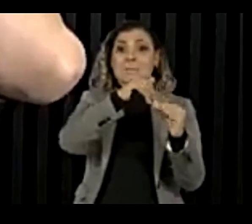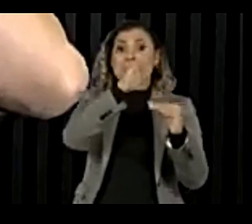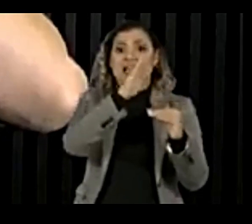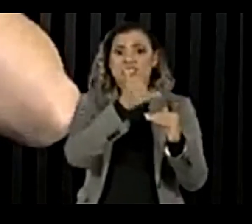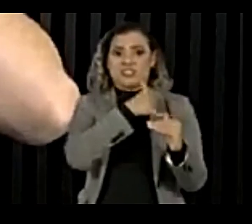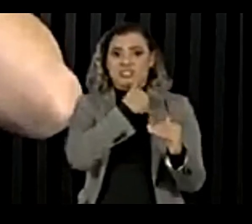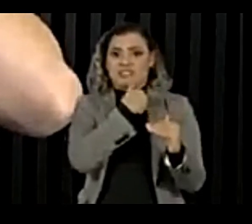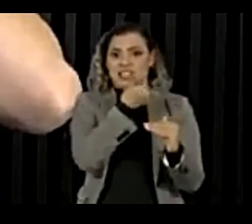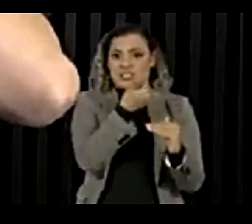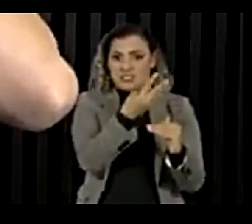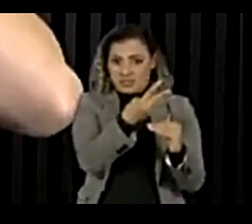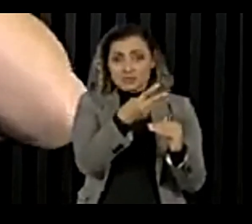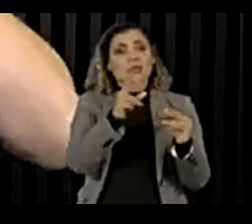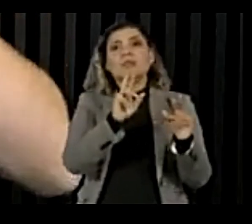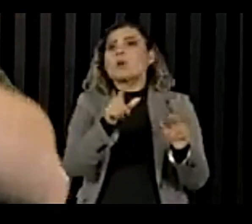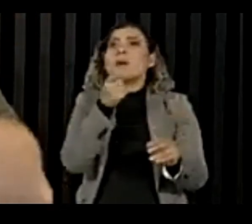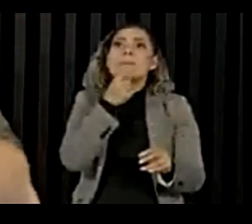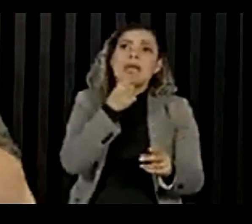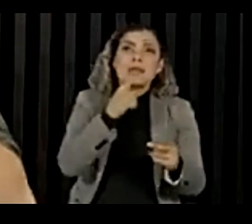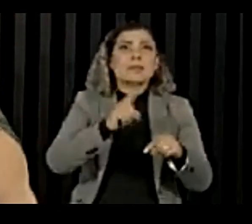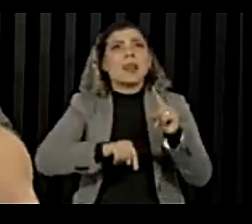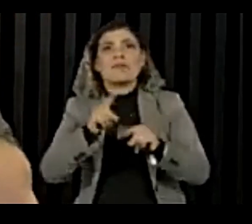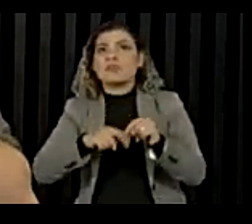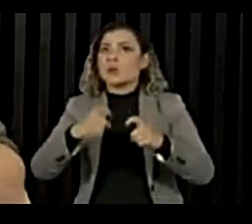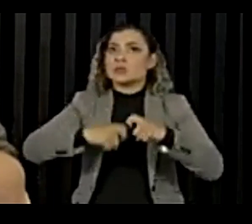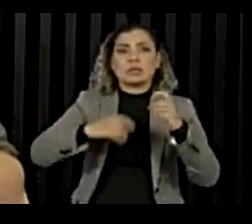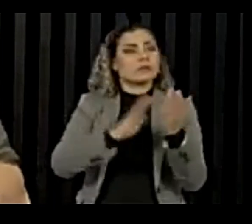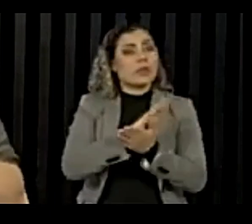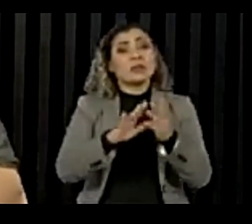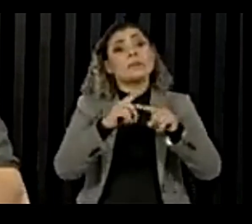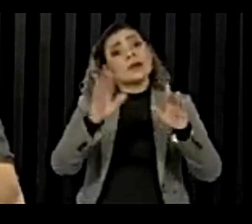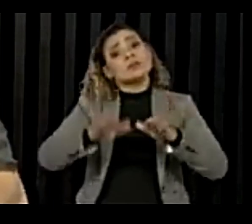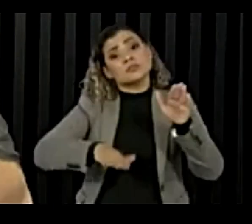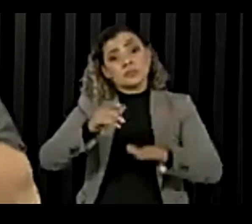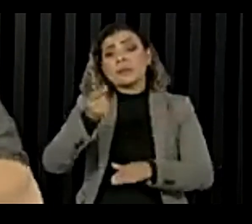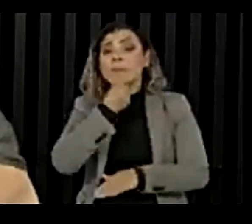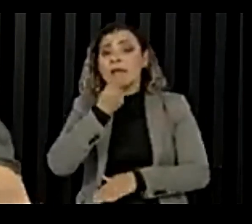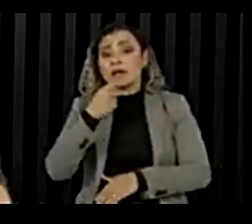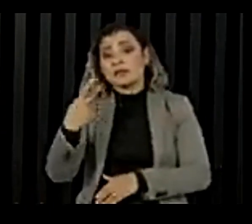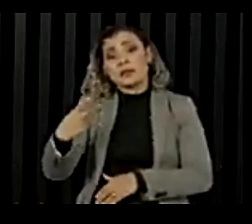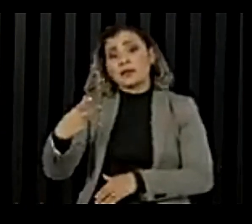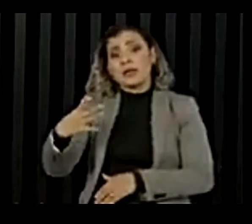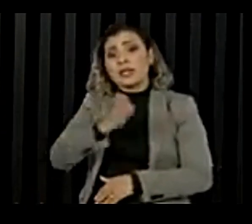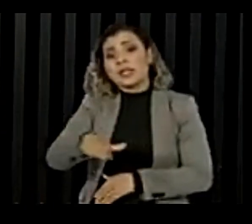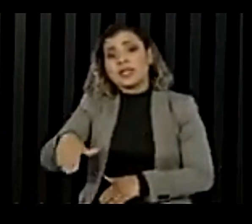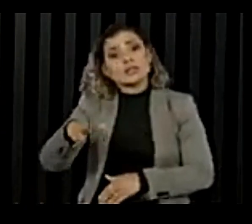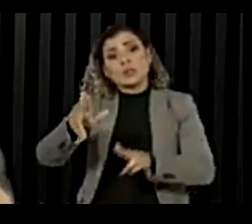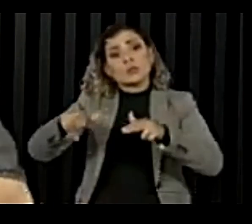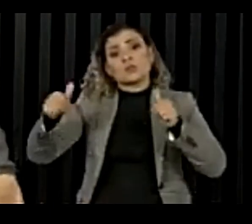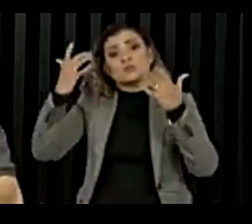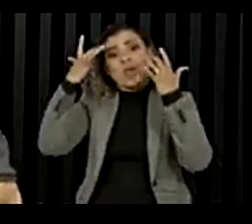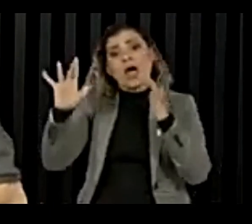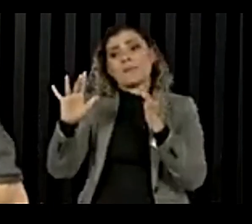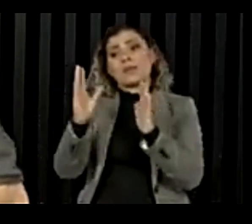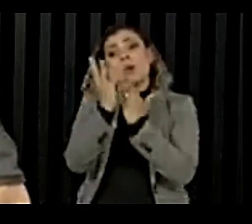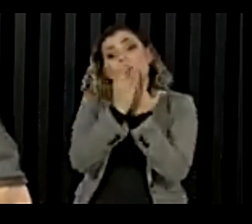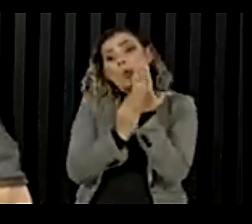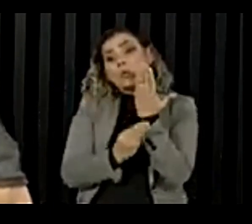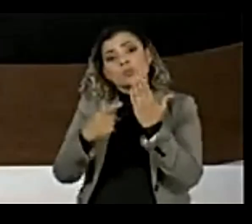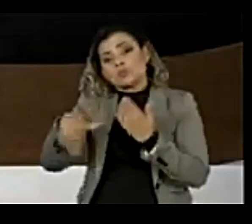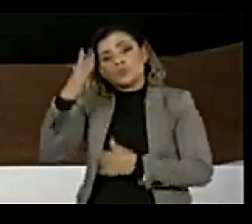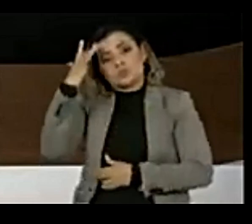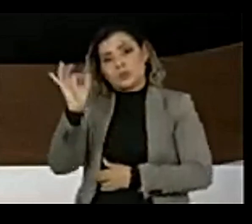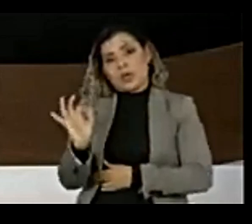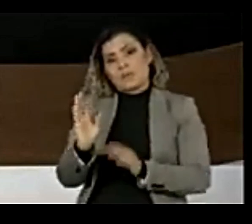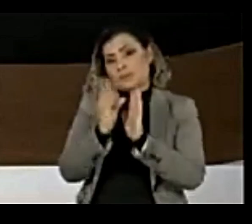piada. Não é sobre sexo, não é sobre palavrão, mas pode ser uma piada que o seu filho talvez não tenha lidado com esse assunto ainda. Então, eu coloco mais 13 no título.